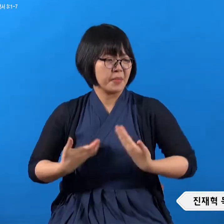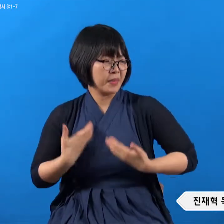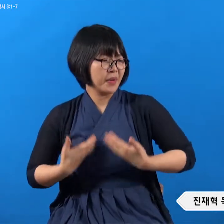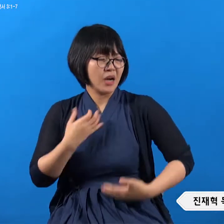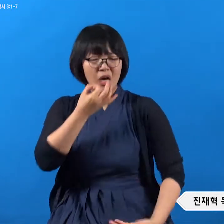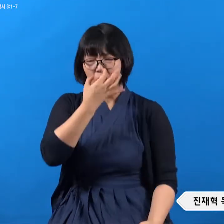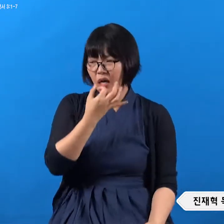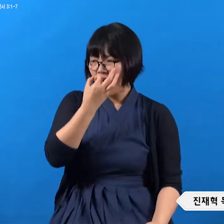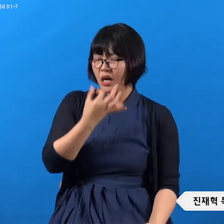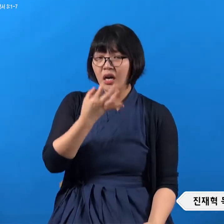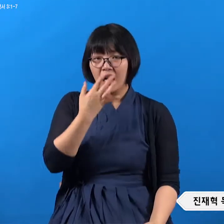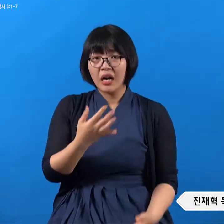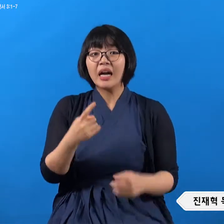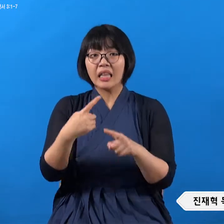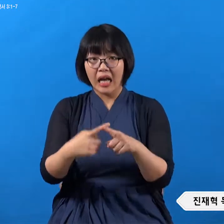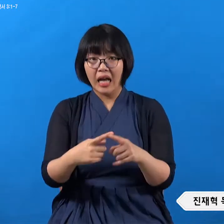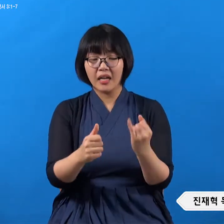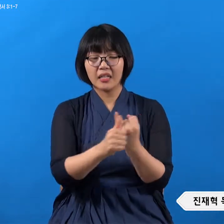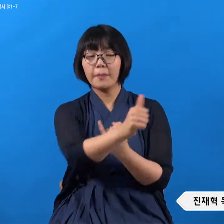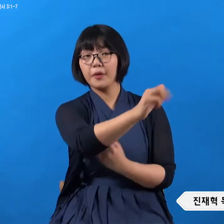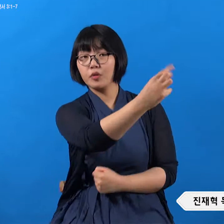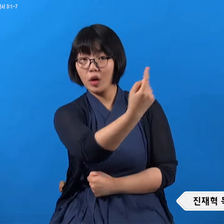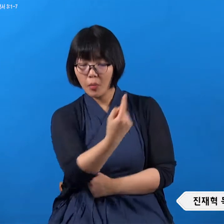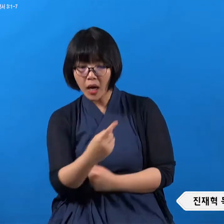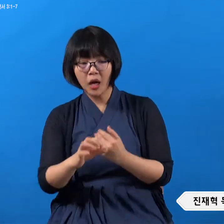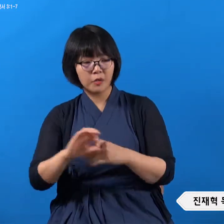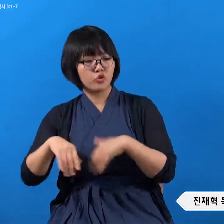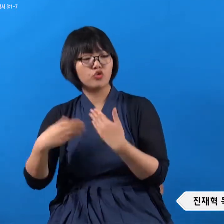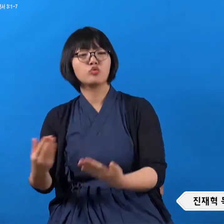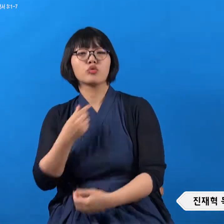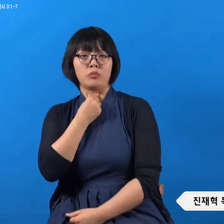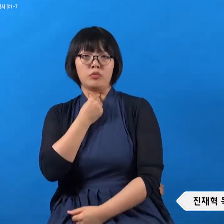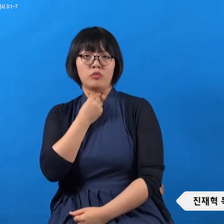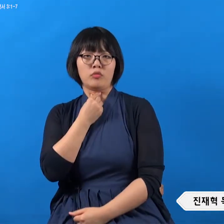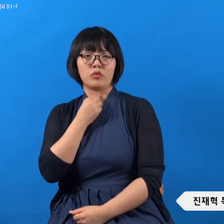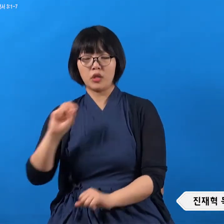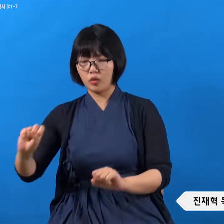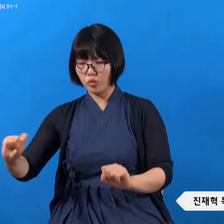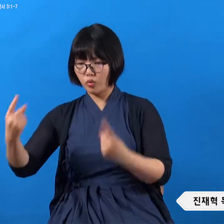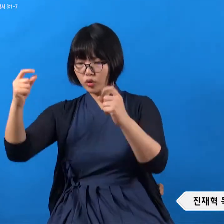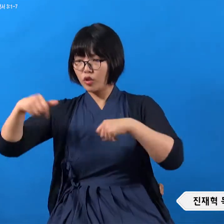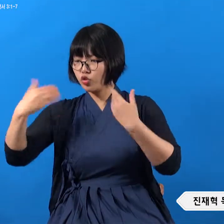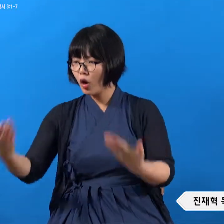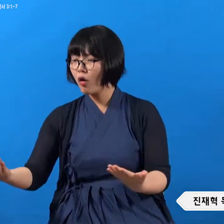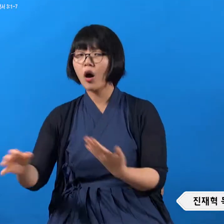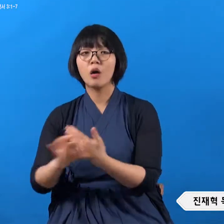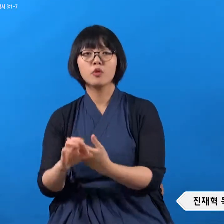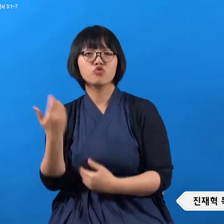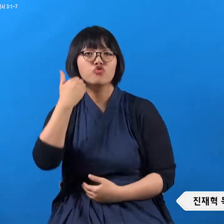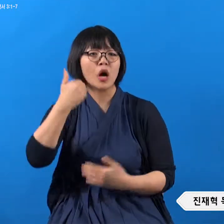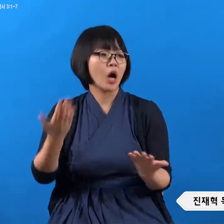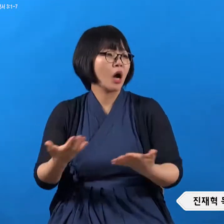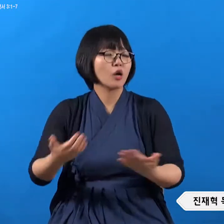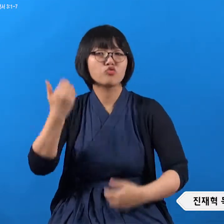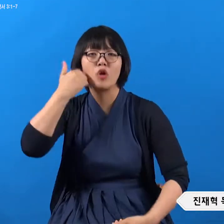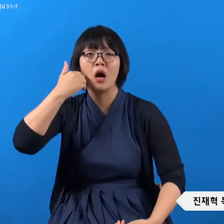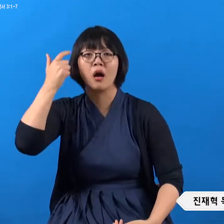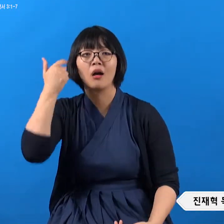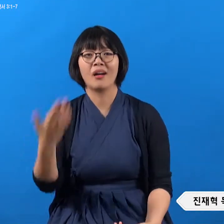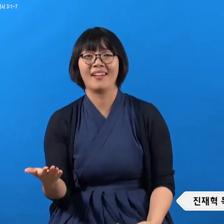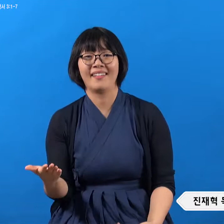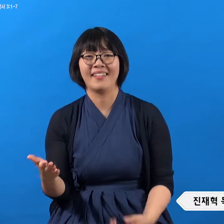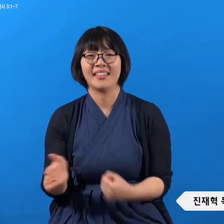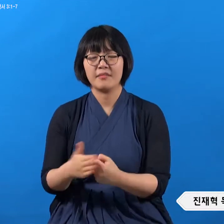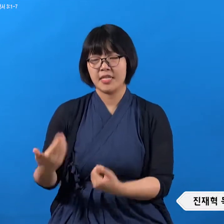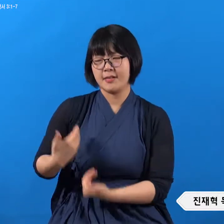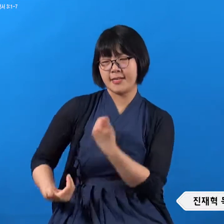남편이 오면 좀 쉬고 싶습니다. 문제는 둘 다 동시에 쉬고 싶다는 게 문제가 됩니다.